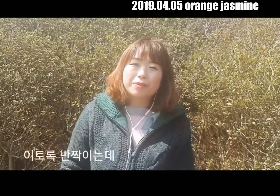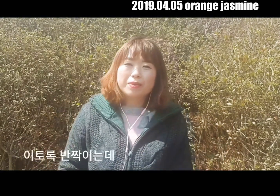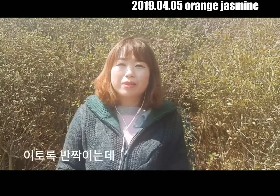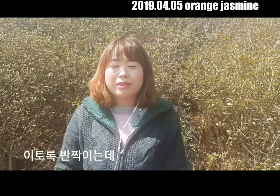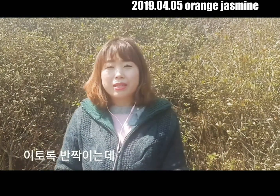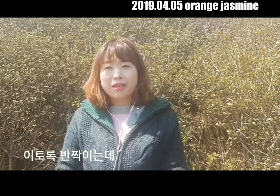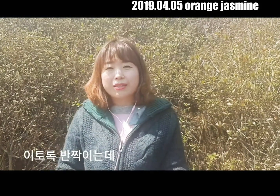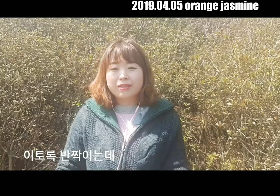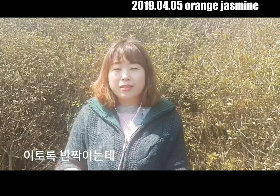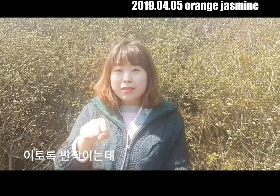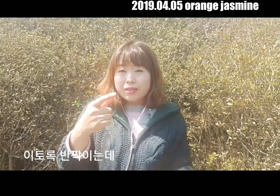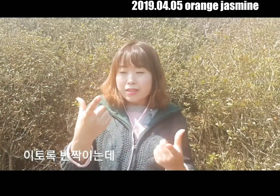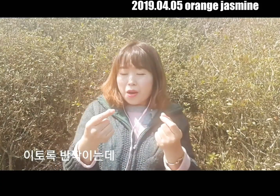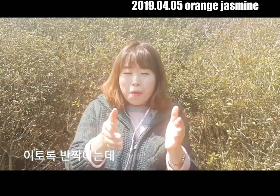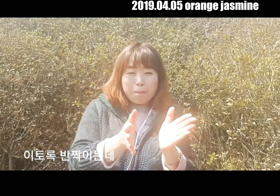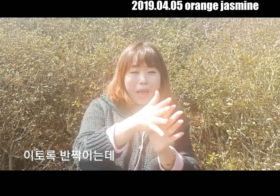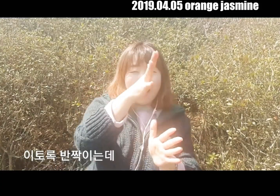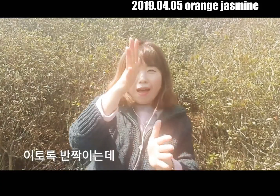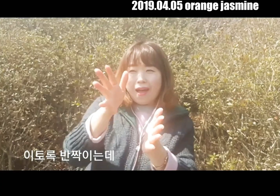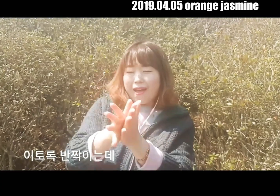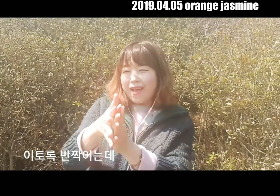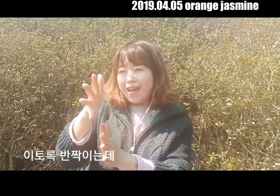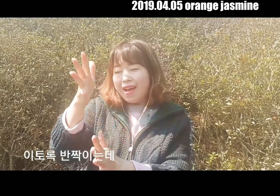그토록 반짝이는데